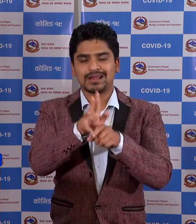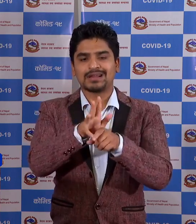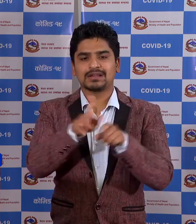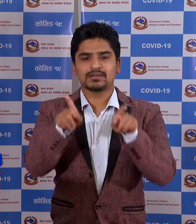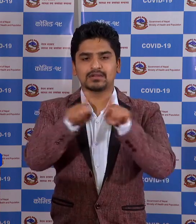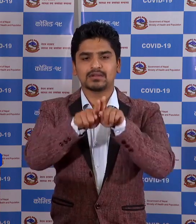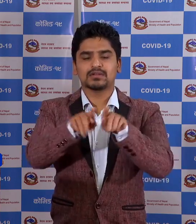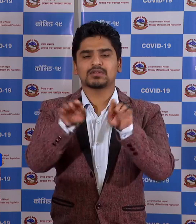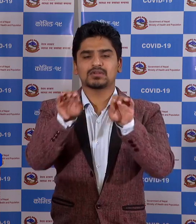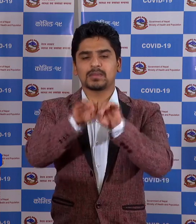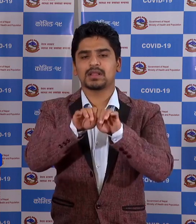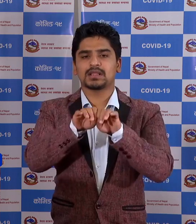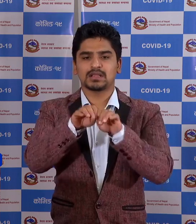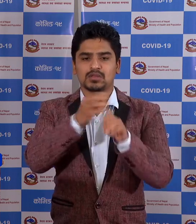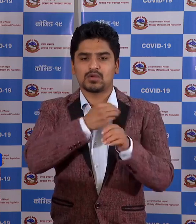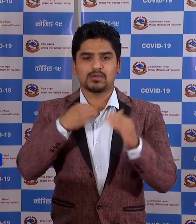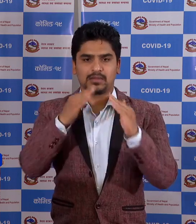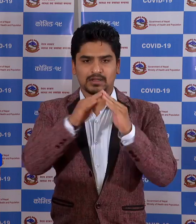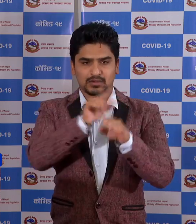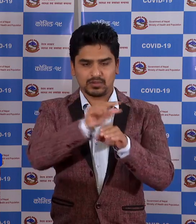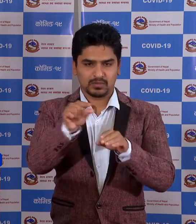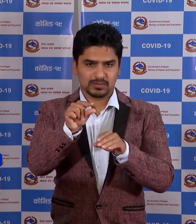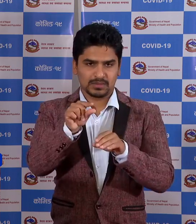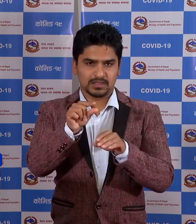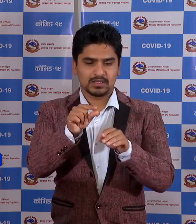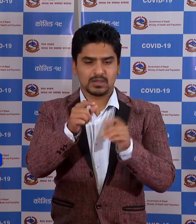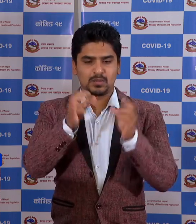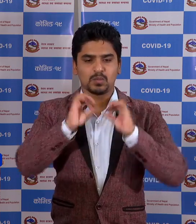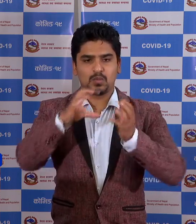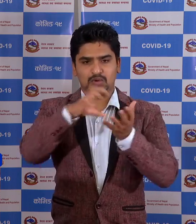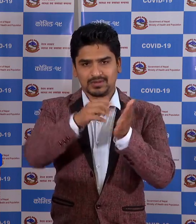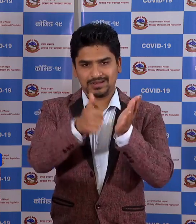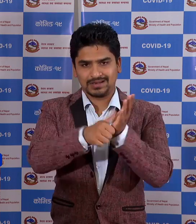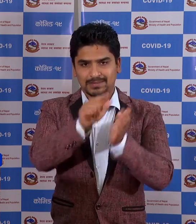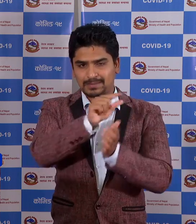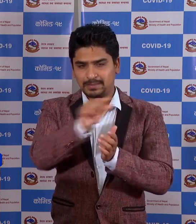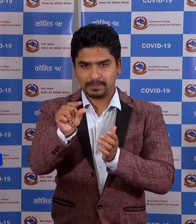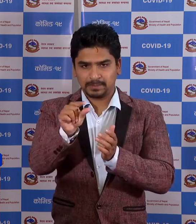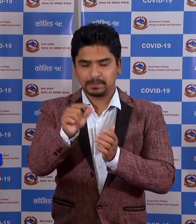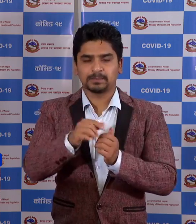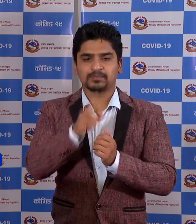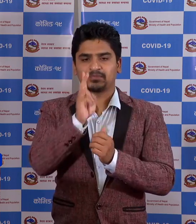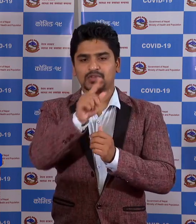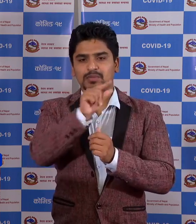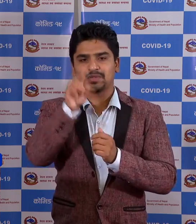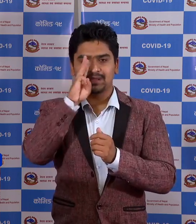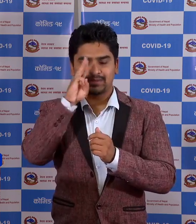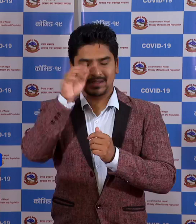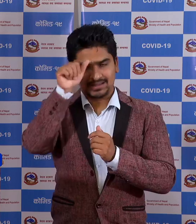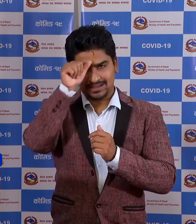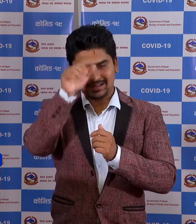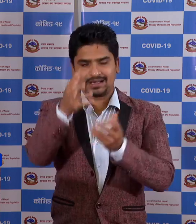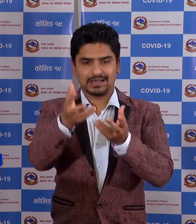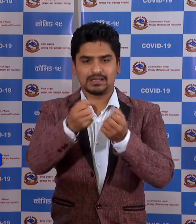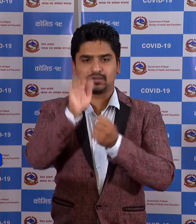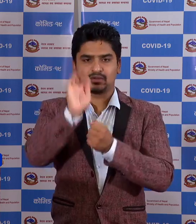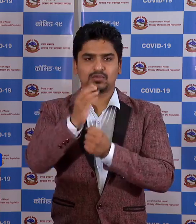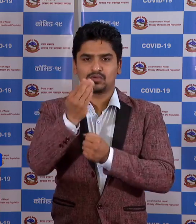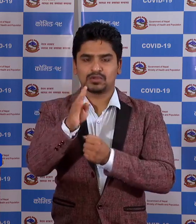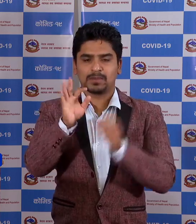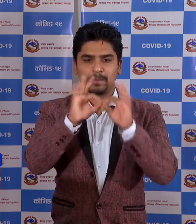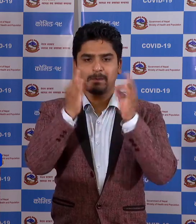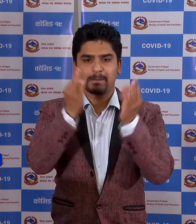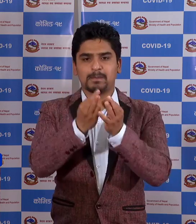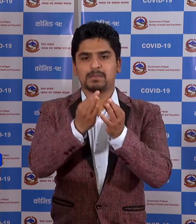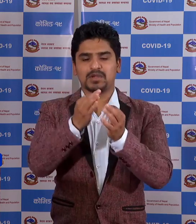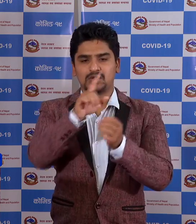सम्बन्धित अस्पतालहरू जहाँ उपचार हुन्छ, प्रयोगशालाहरू जहाँ टेस्टहरू हुन्छ, त्यसको बारेमा जानकारी लिन सक्नुहुन्छ। विश्व